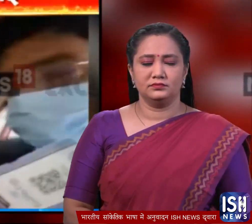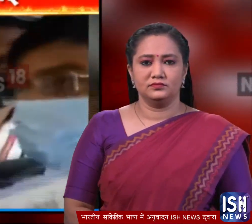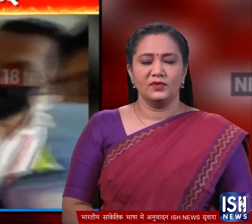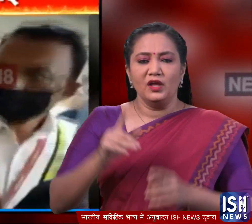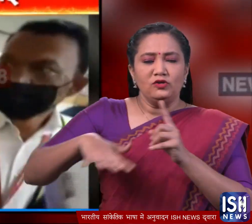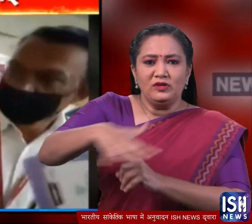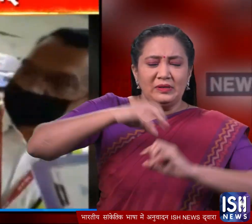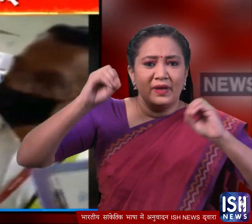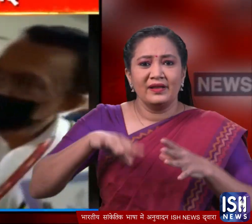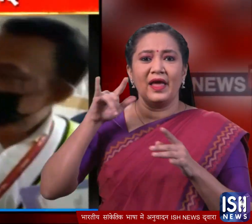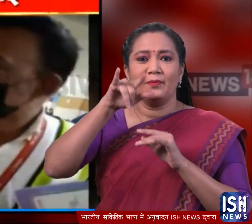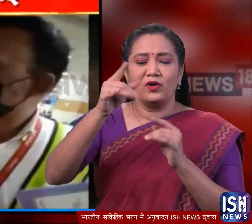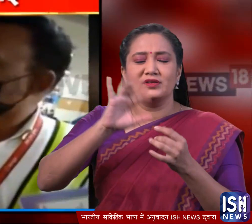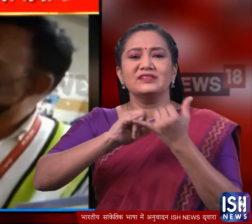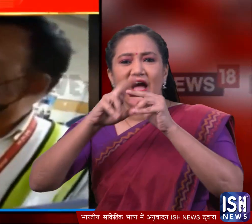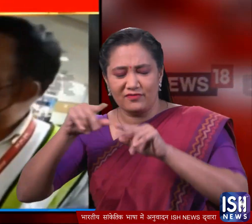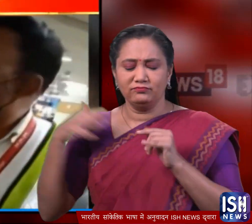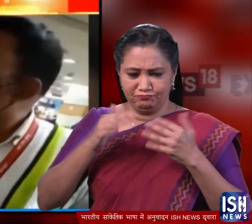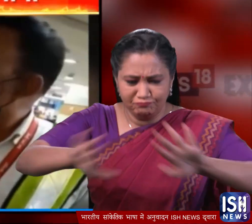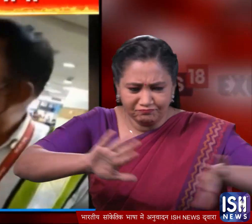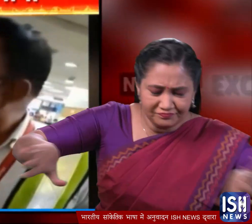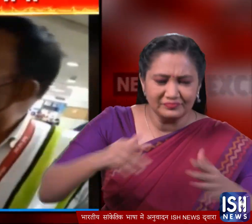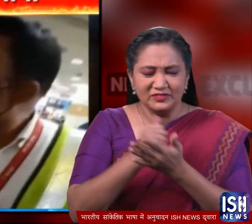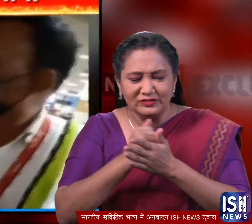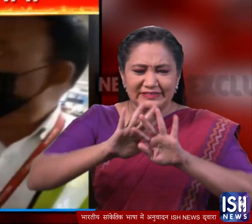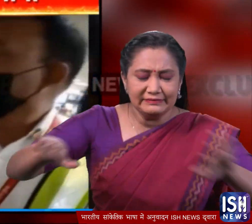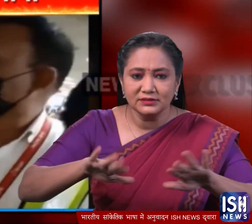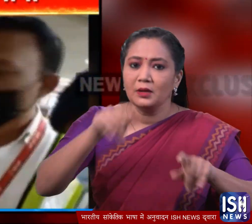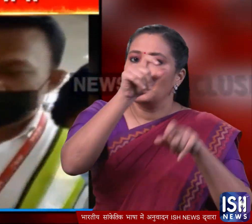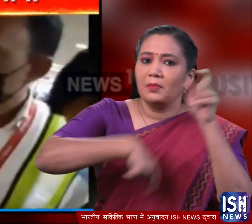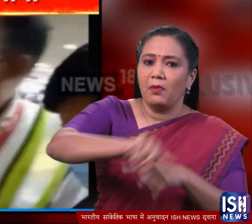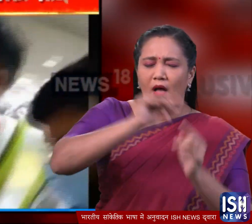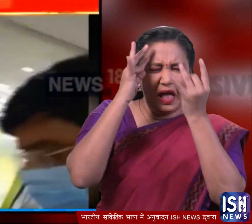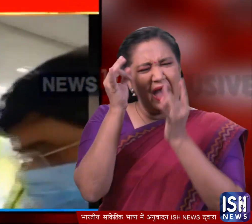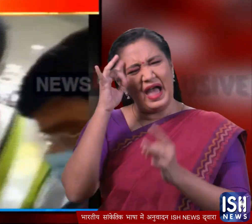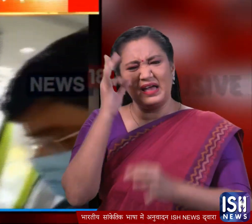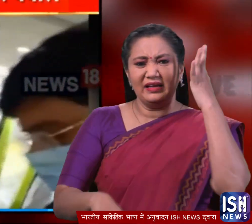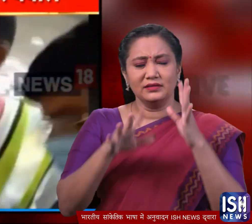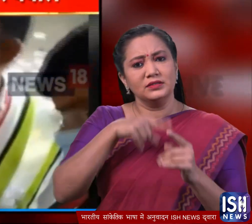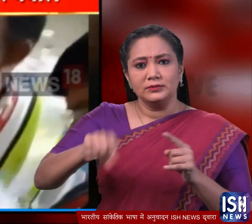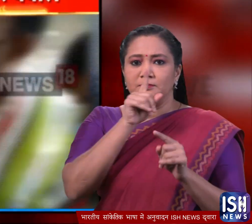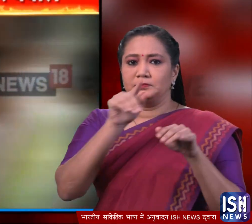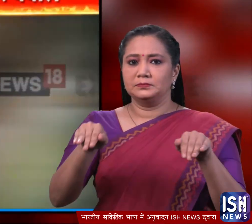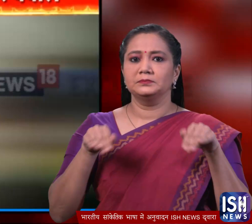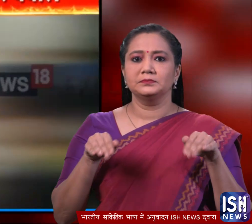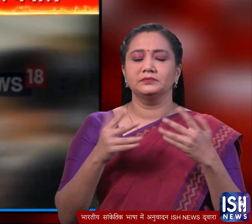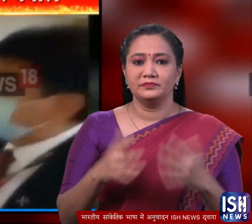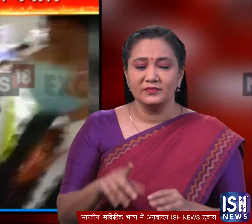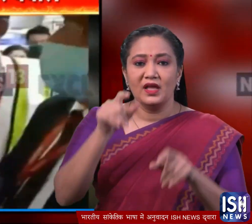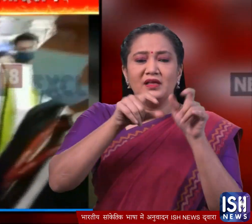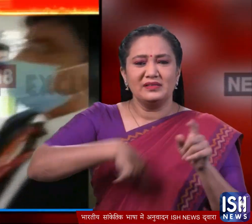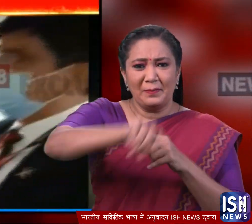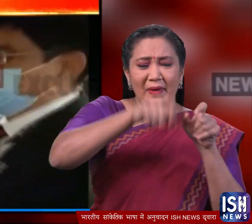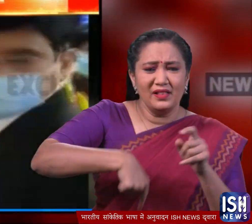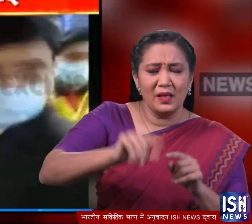करेंगे? हालात बिगड़ते देख एयरपोर्ट का एक कर्मचारी बीच बचाव के लिए आगे आया, लेकिन लोगों के गुस्से के सामने उसकी भी बोलती बंद हो गई। वहीं